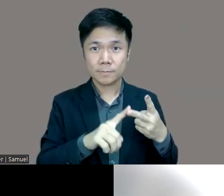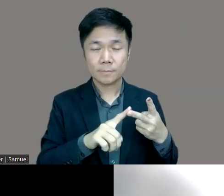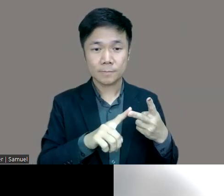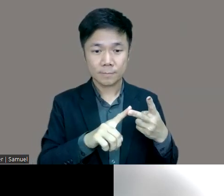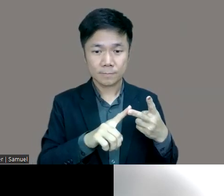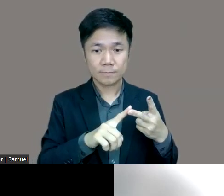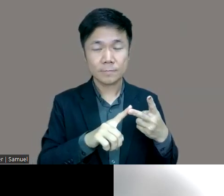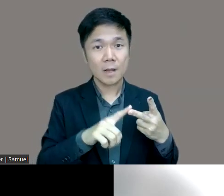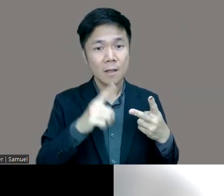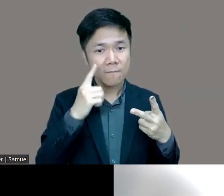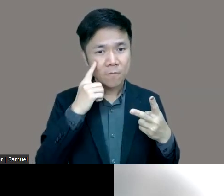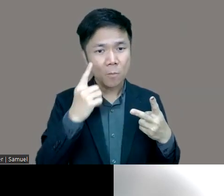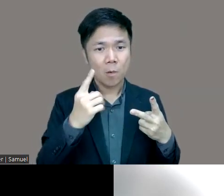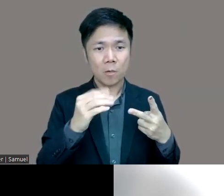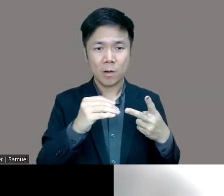domaine,